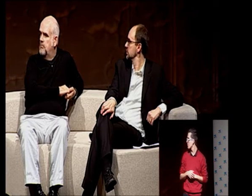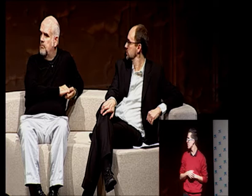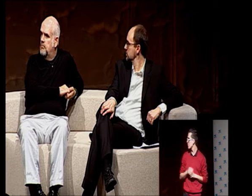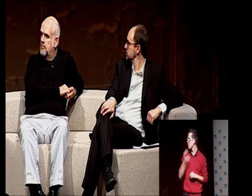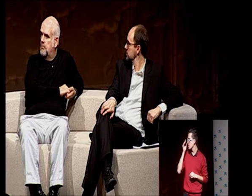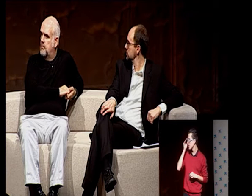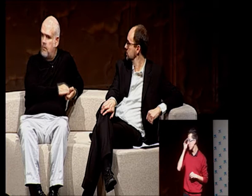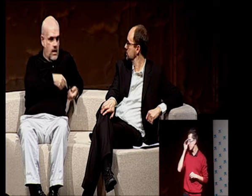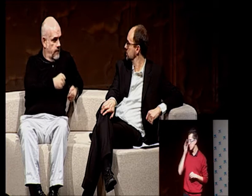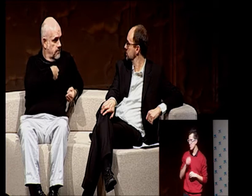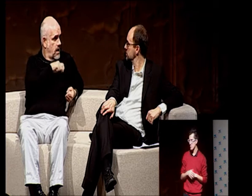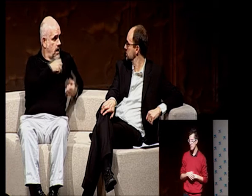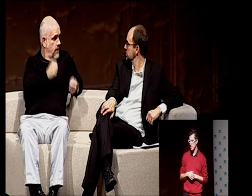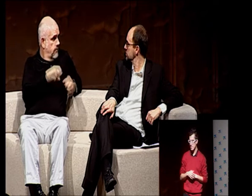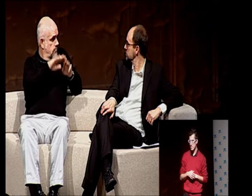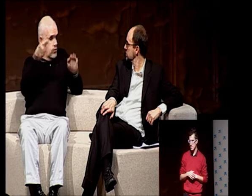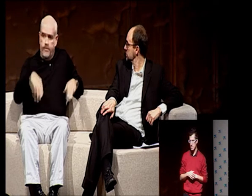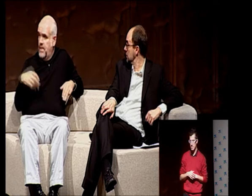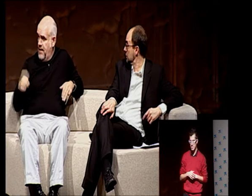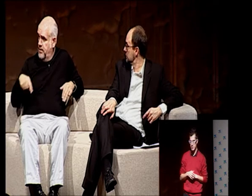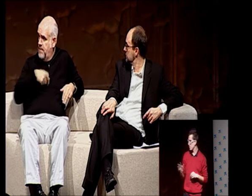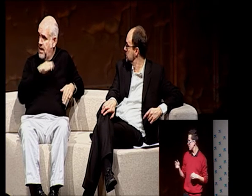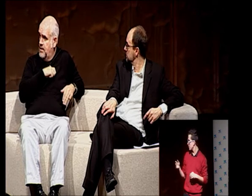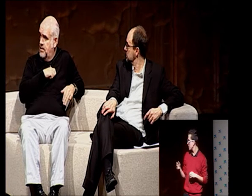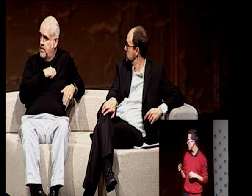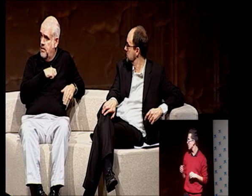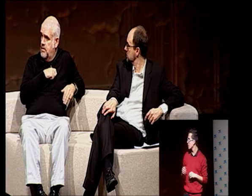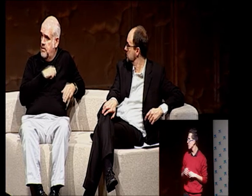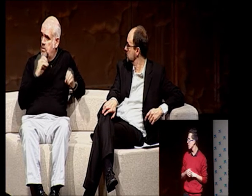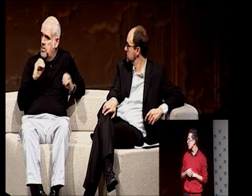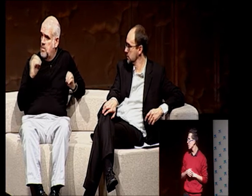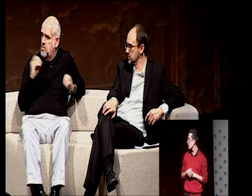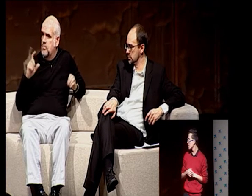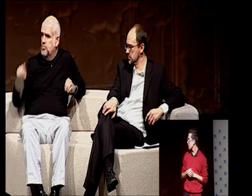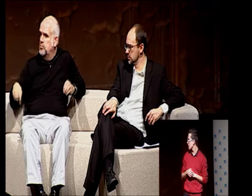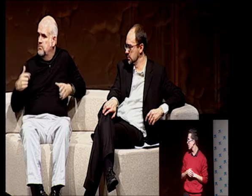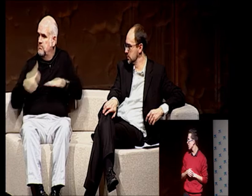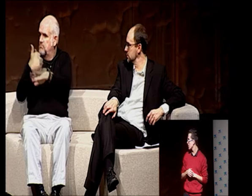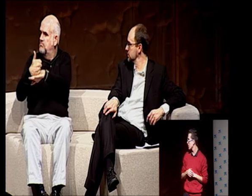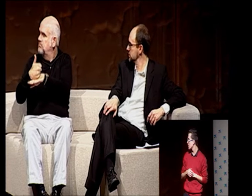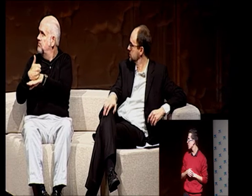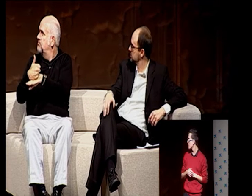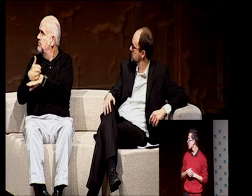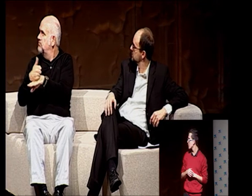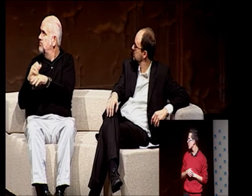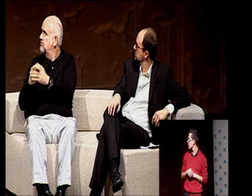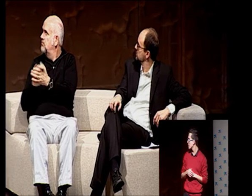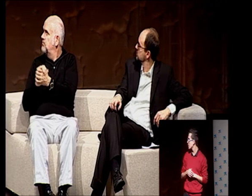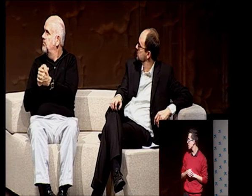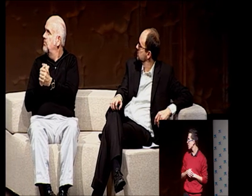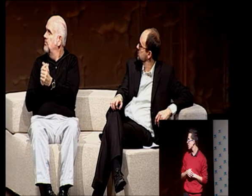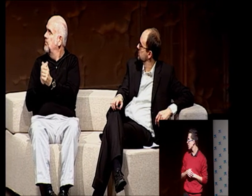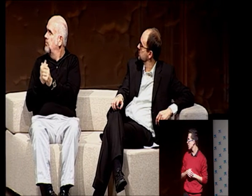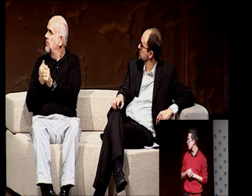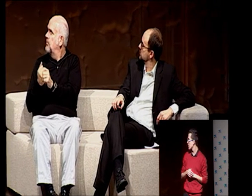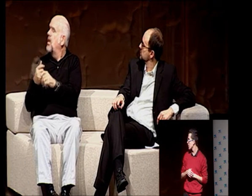recoger la memoria de hechos históricos importantes que se pueda construir en nuestro país un museo donde se recoja la historia de la comunidad sorda o